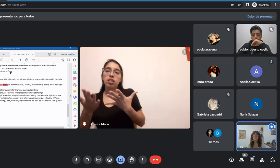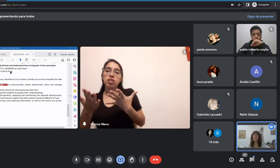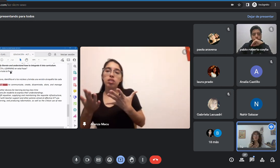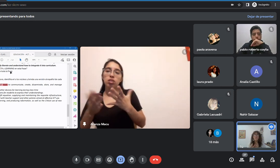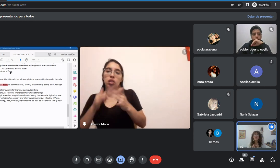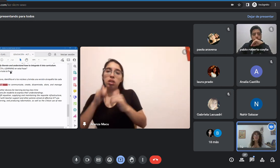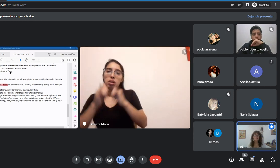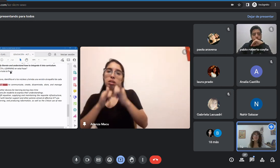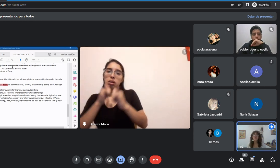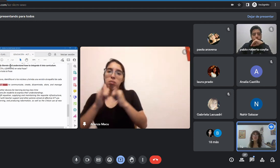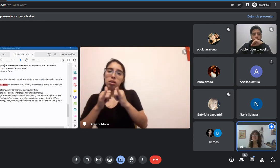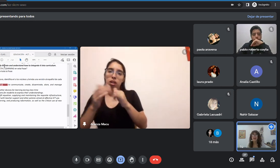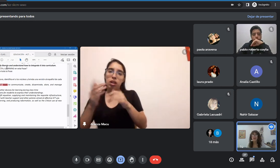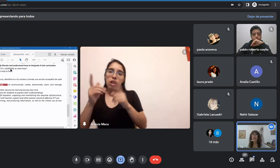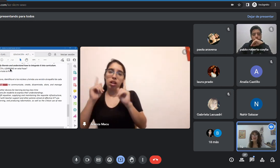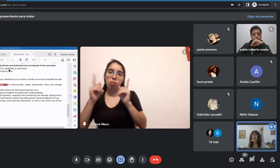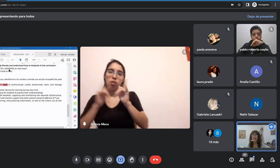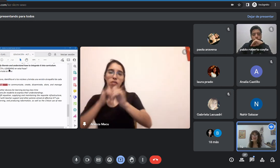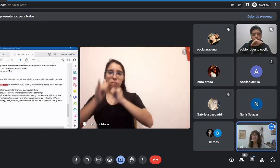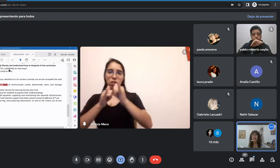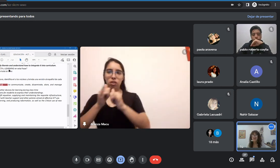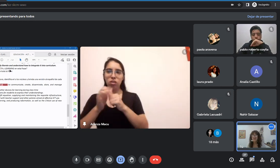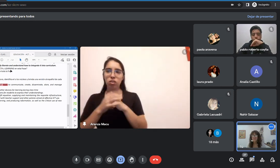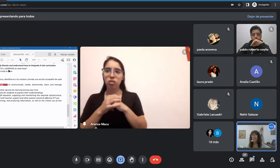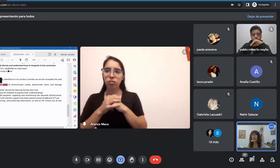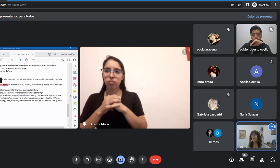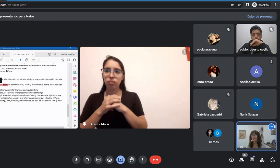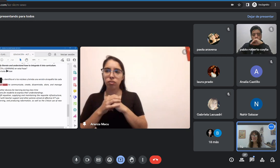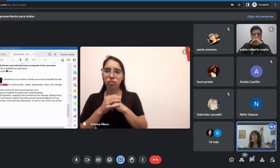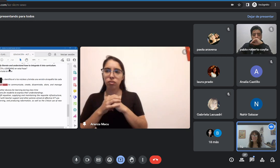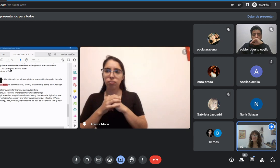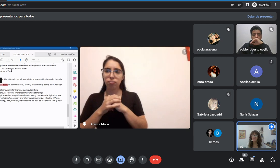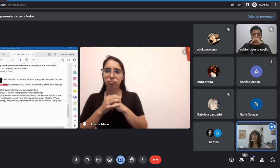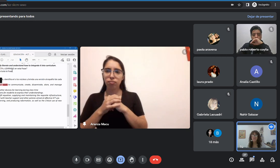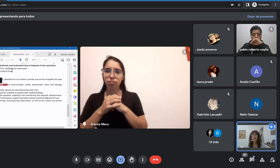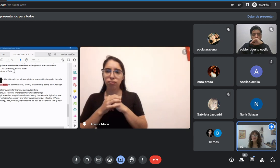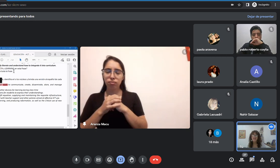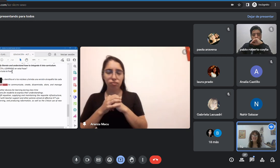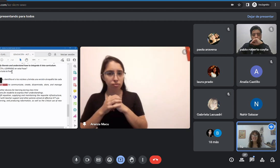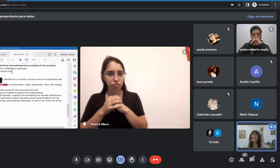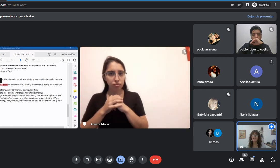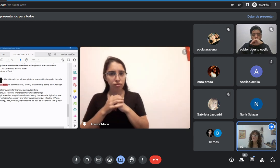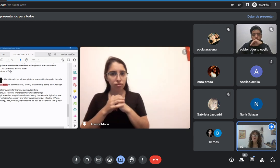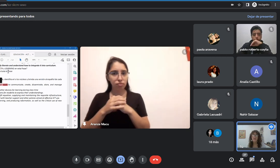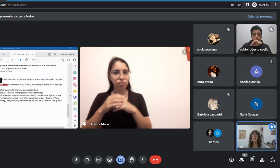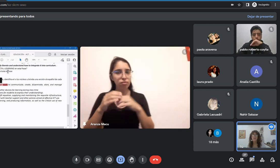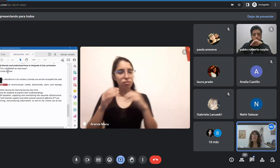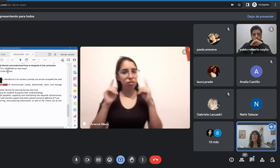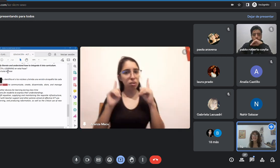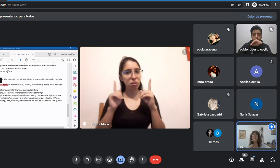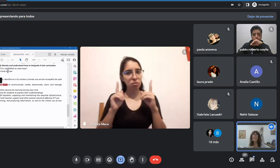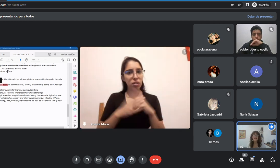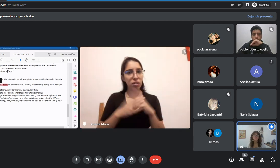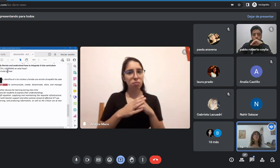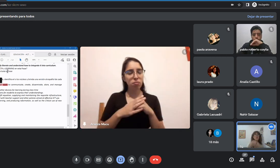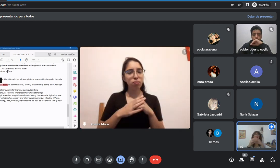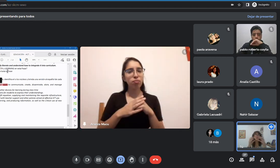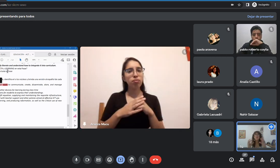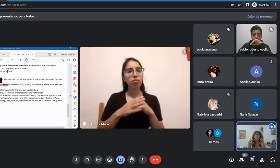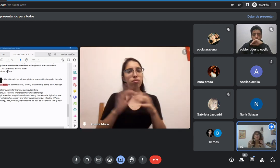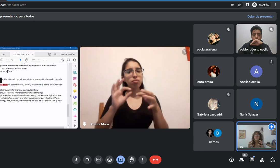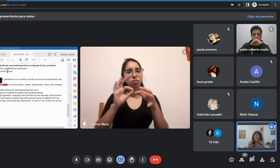cuando yo hablo de esta frase, yo le saco, o sea, por ahí vos lo lees y te queda igual, pero vos en realidad, esto, todo